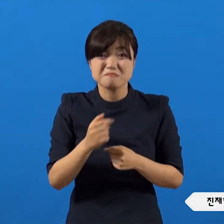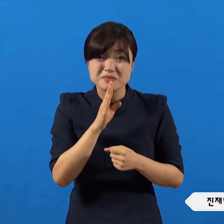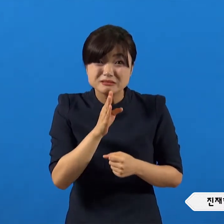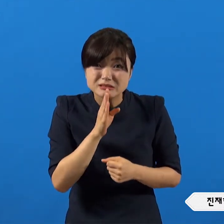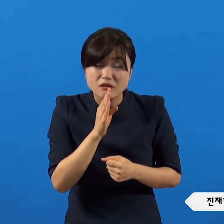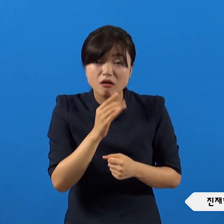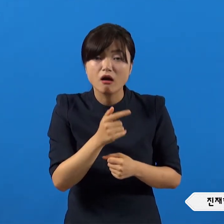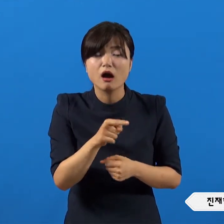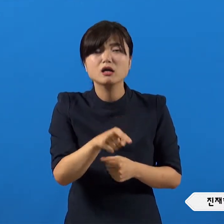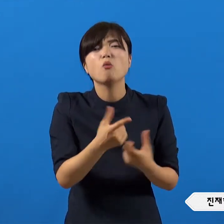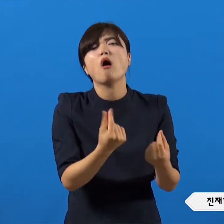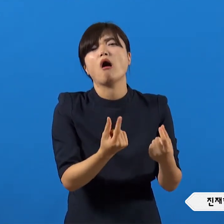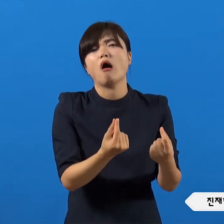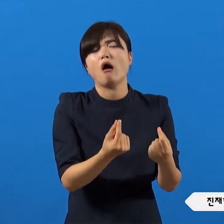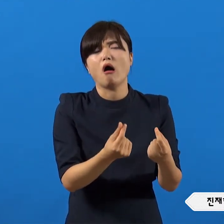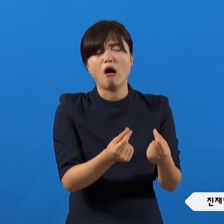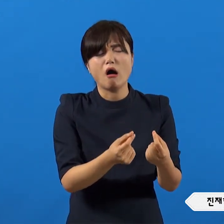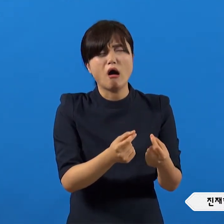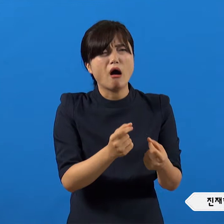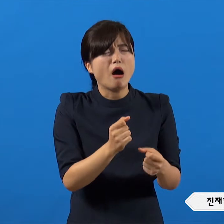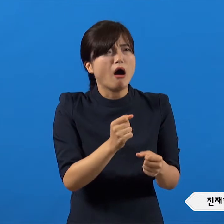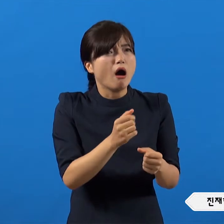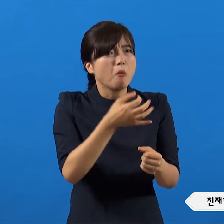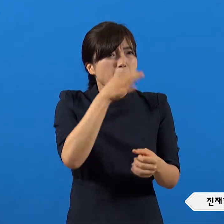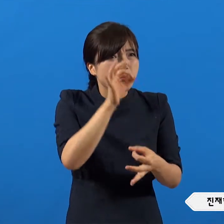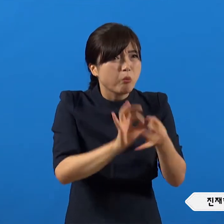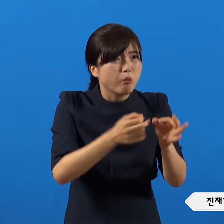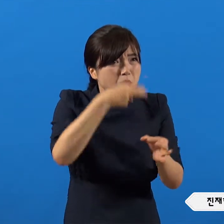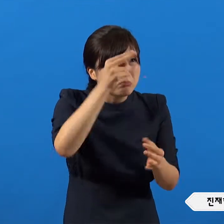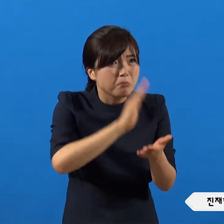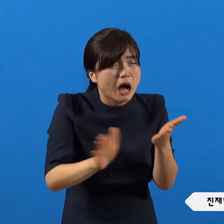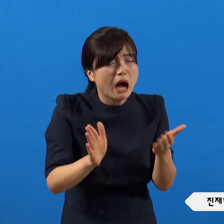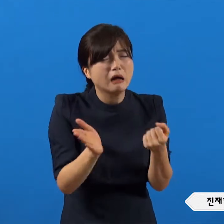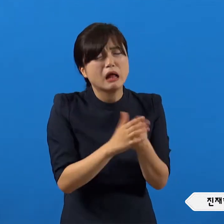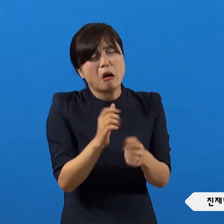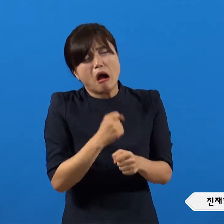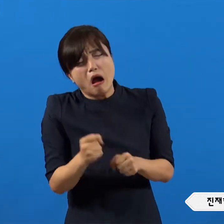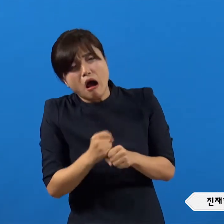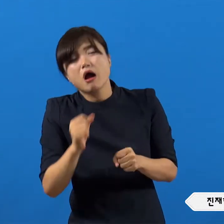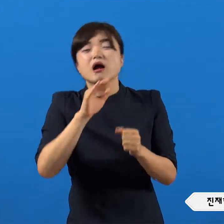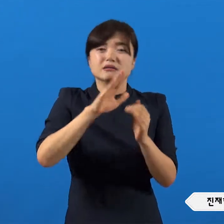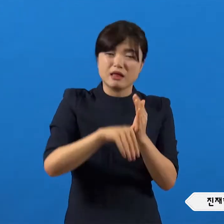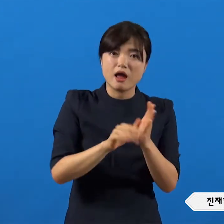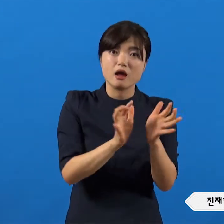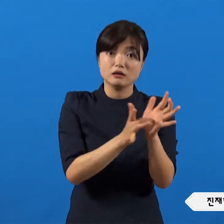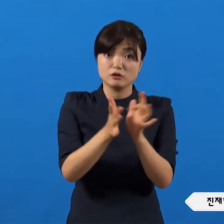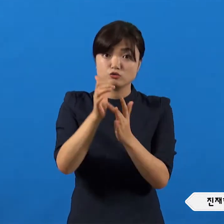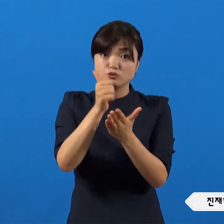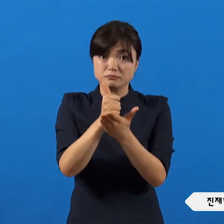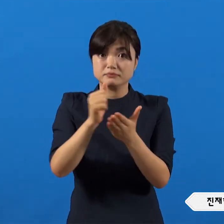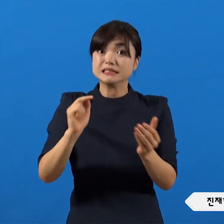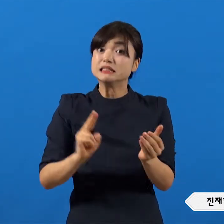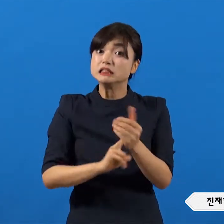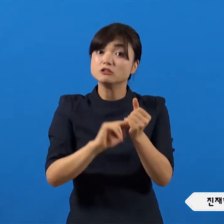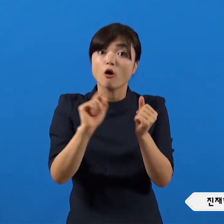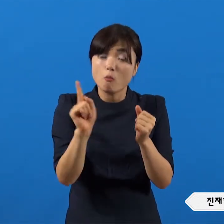일이 벌어져서 어찌할 바를 모르고 있는 가운데 오늘 예수님의